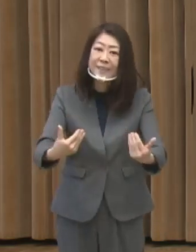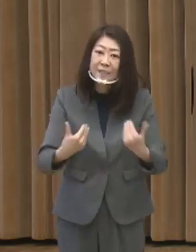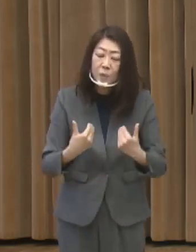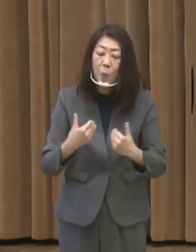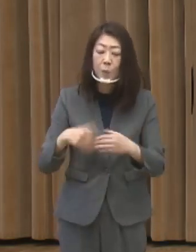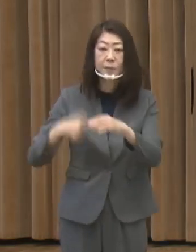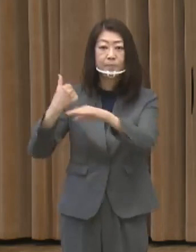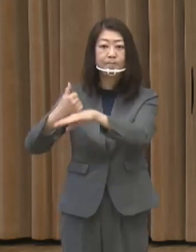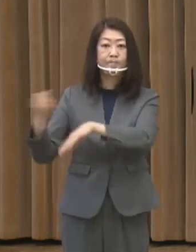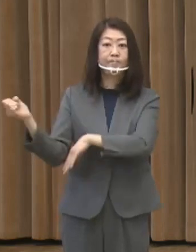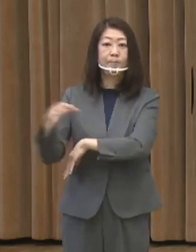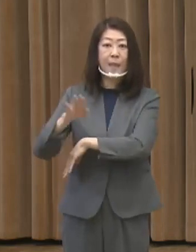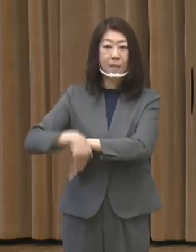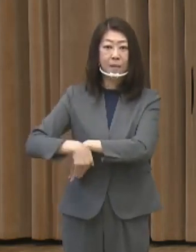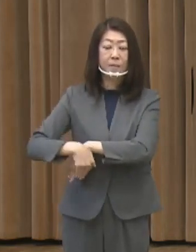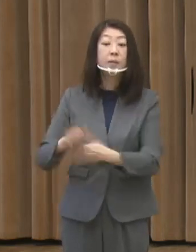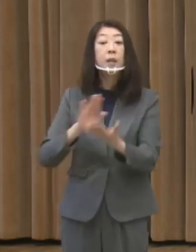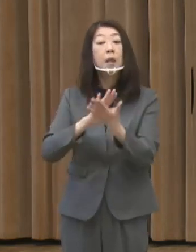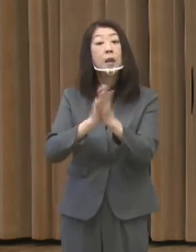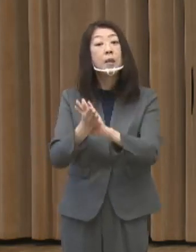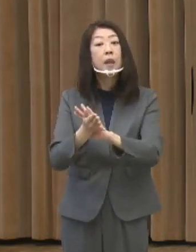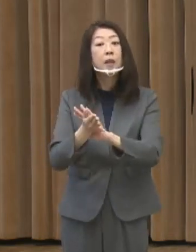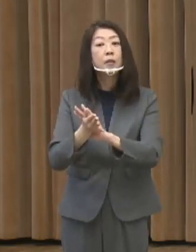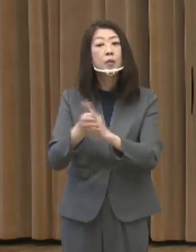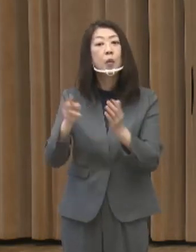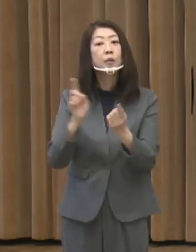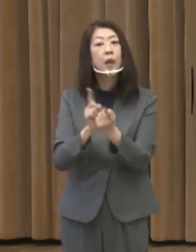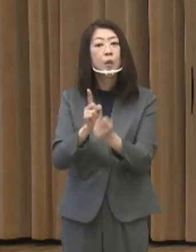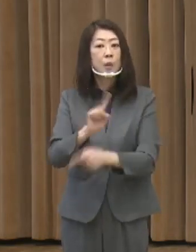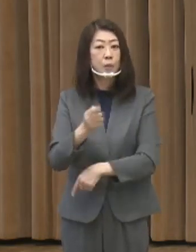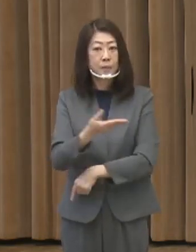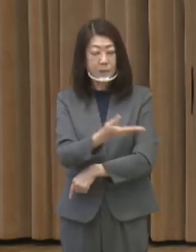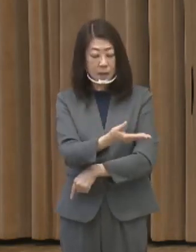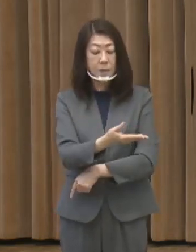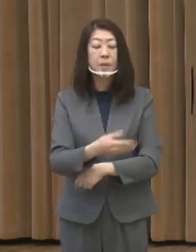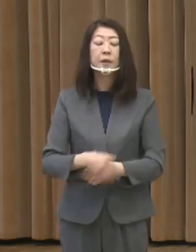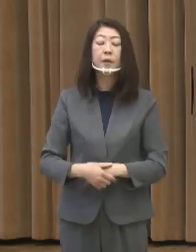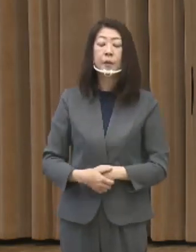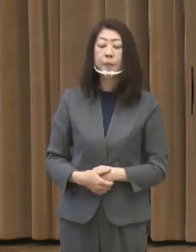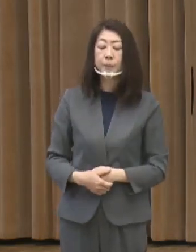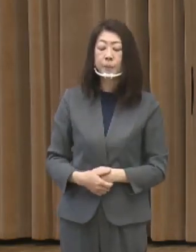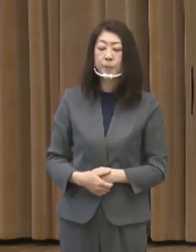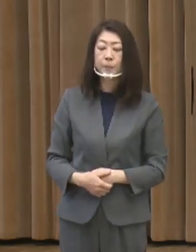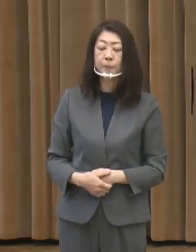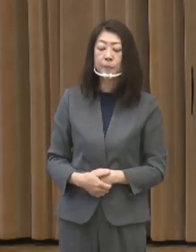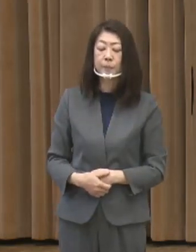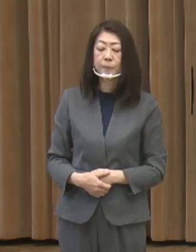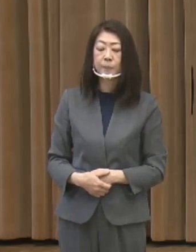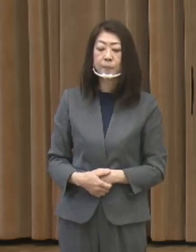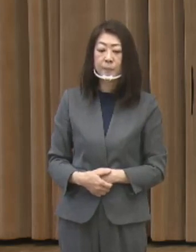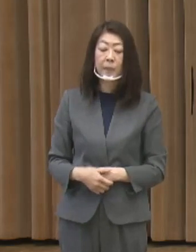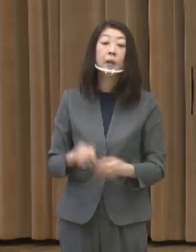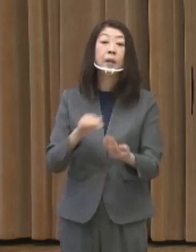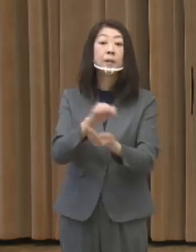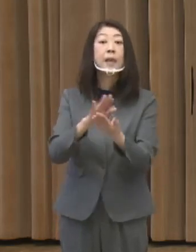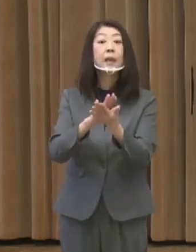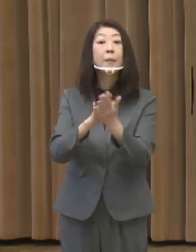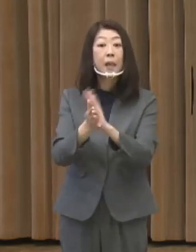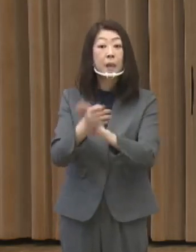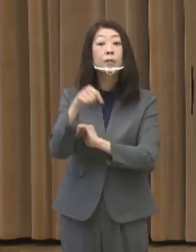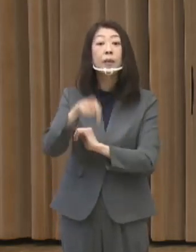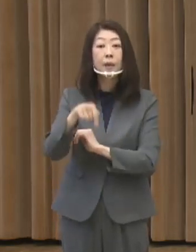けども、現在の県の対応、教えていただけますでしょうか。 はい、まず埼玉県